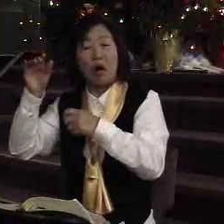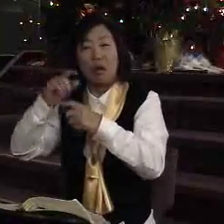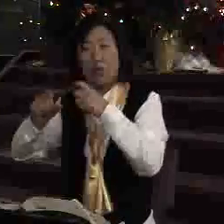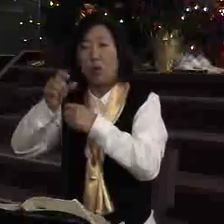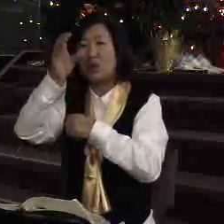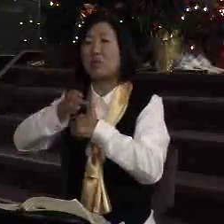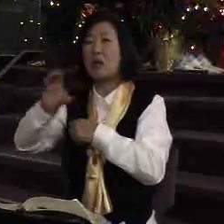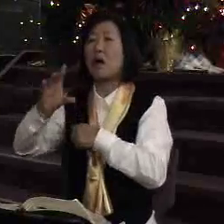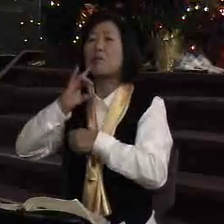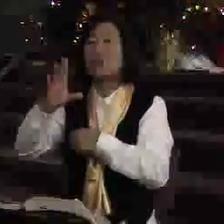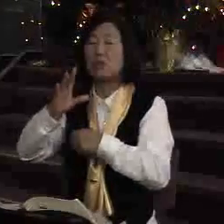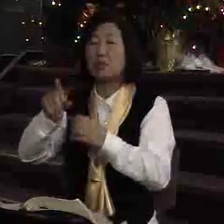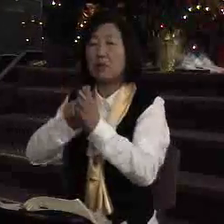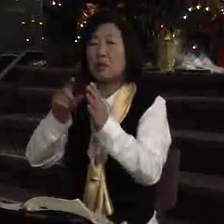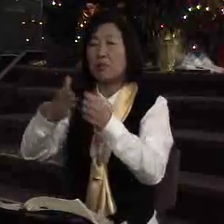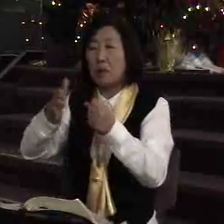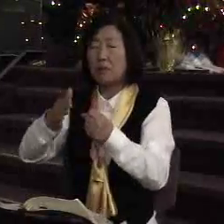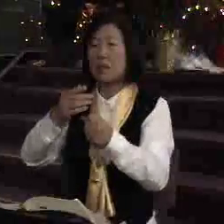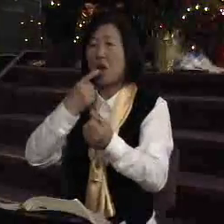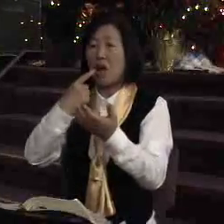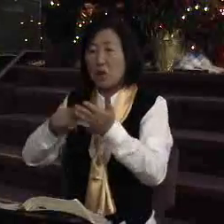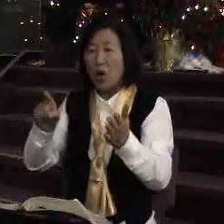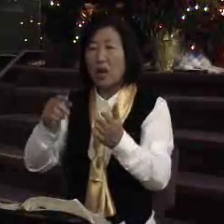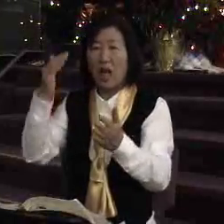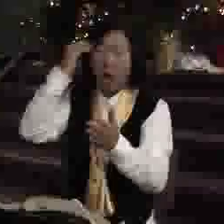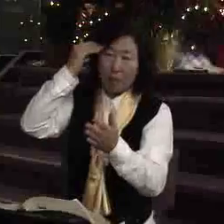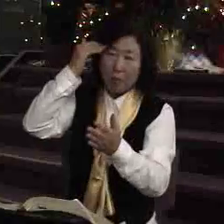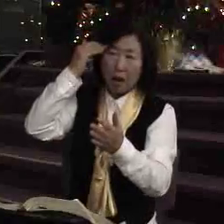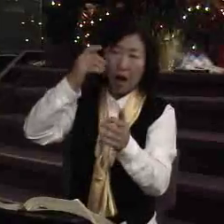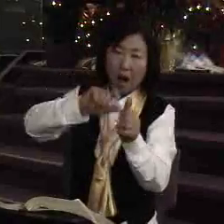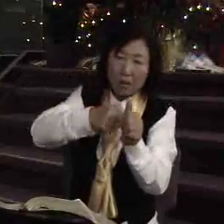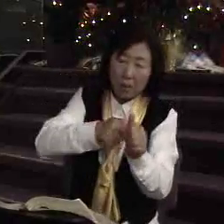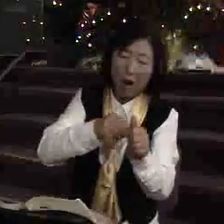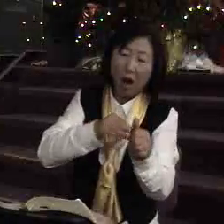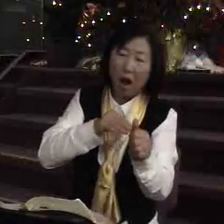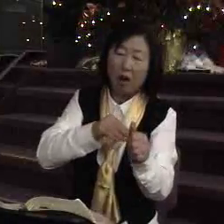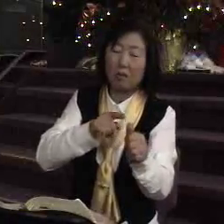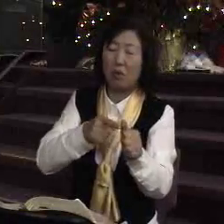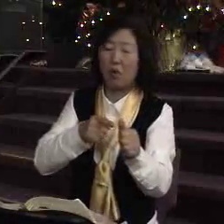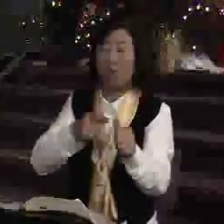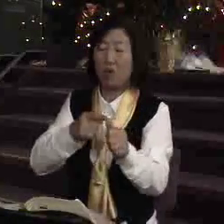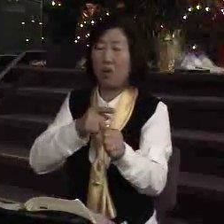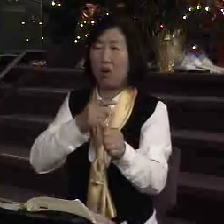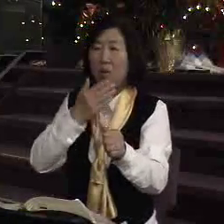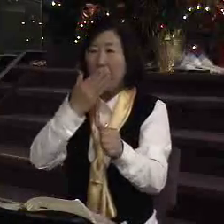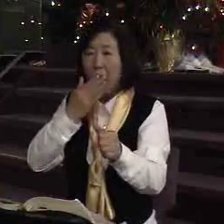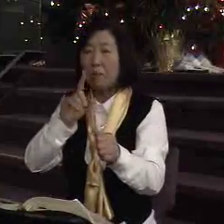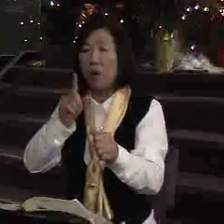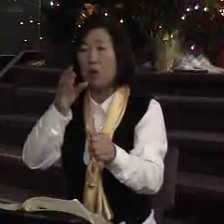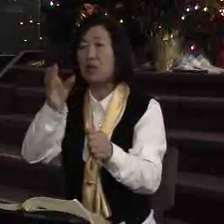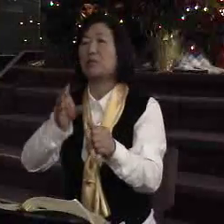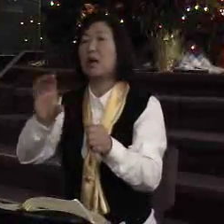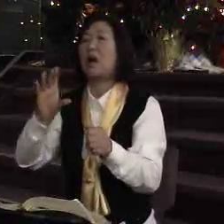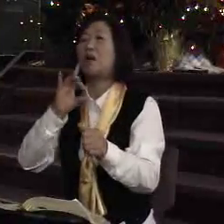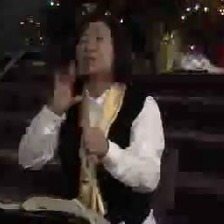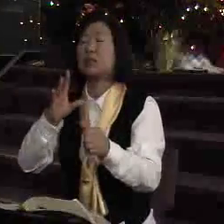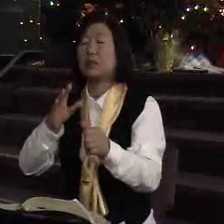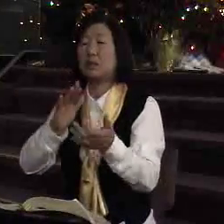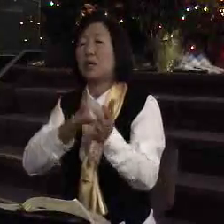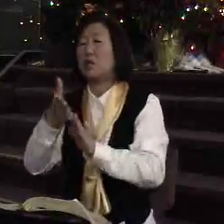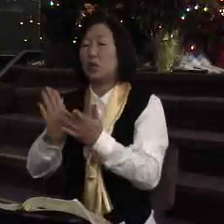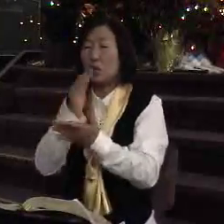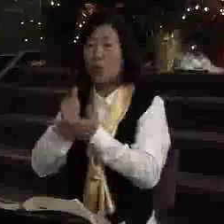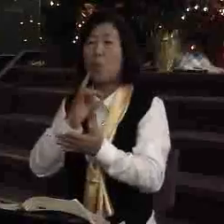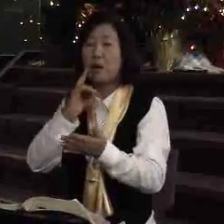없습니다. 믿음 때문에 오는 손해와 핍박을 능히 감당하게 만드는 힘도 십자가뿐이 없어요. 십자가에서